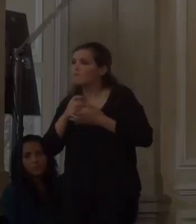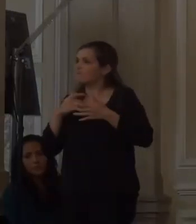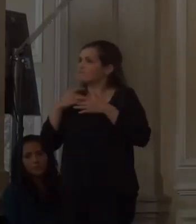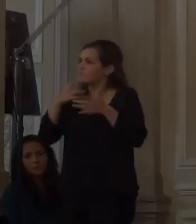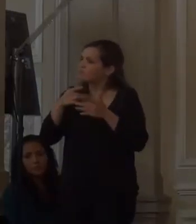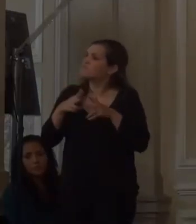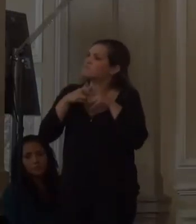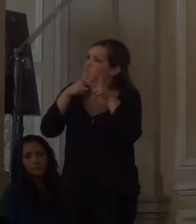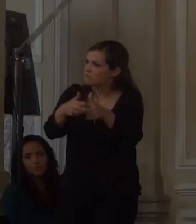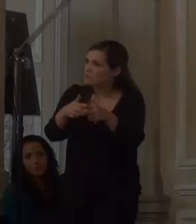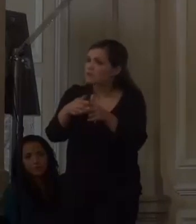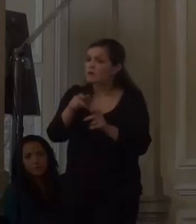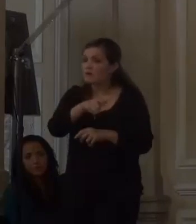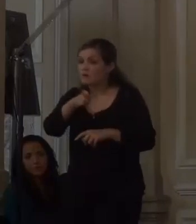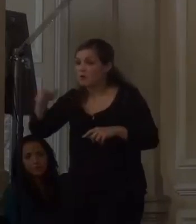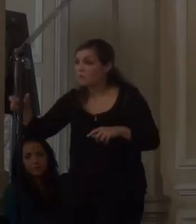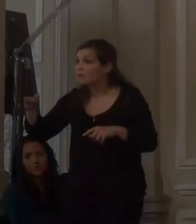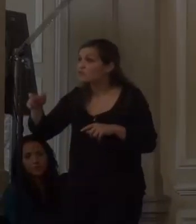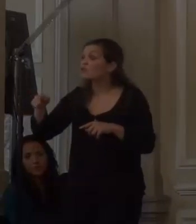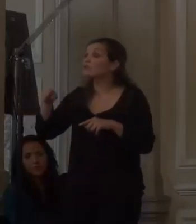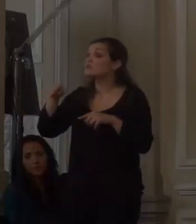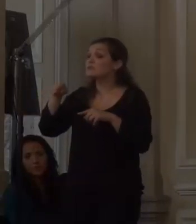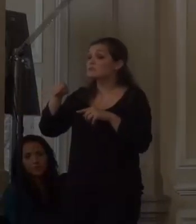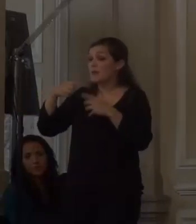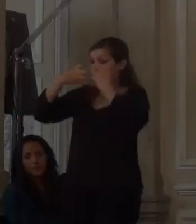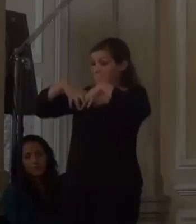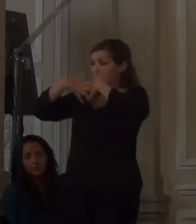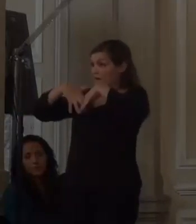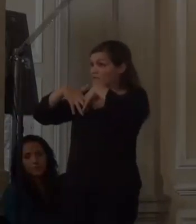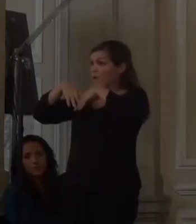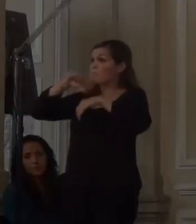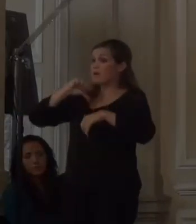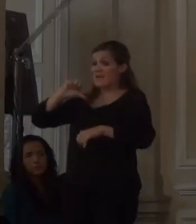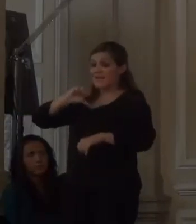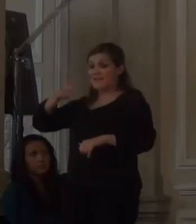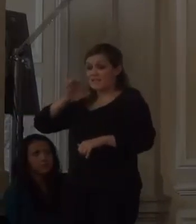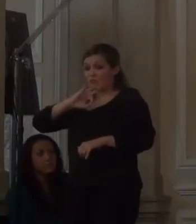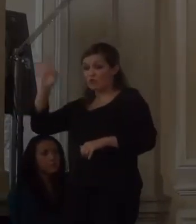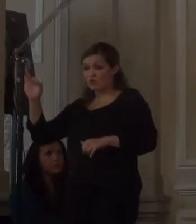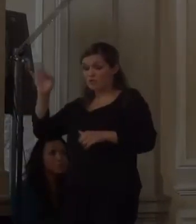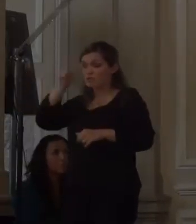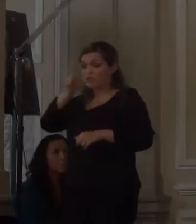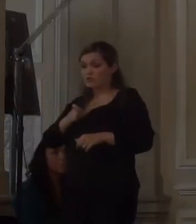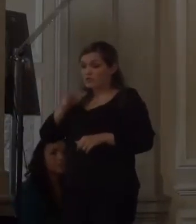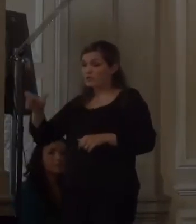trabajadores tenga mínimo un 10% de personas con discapacidad.